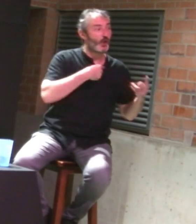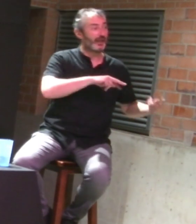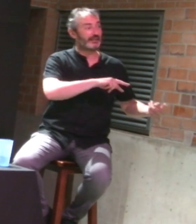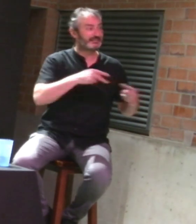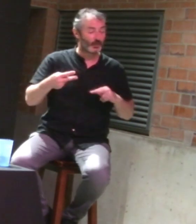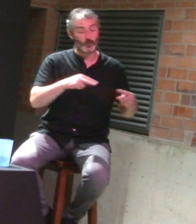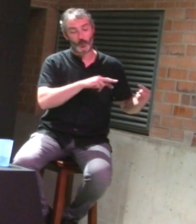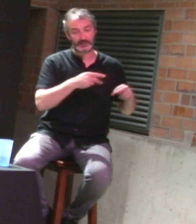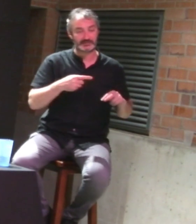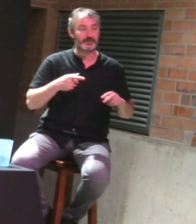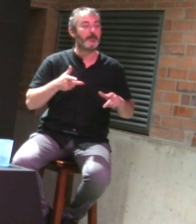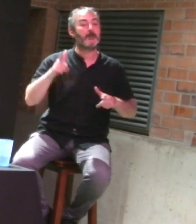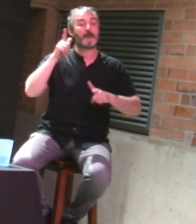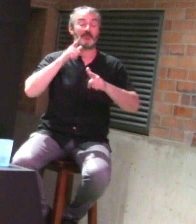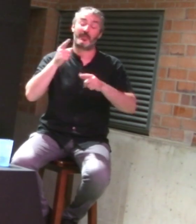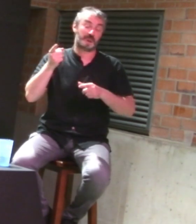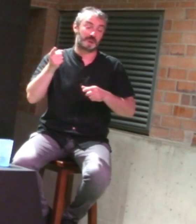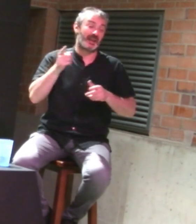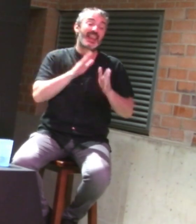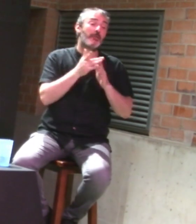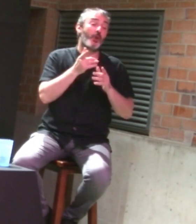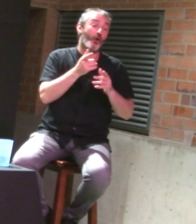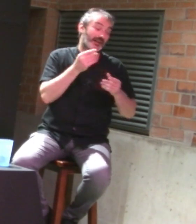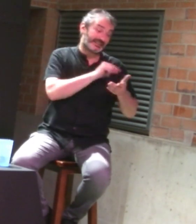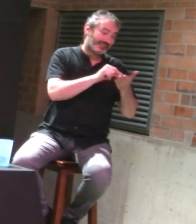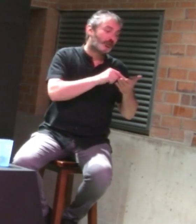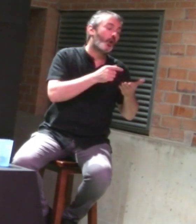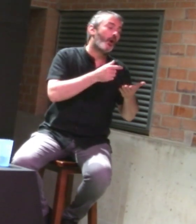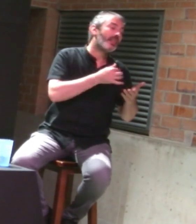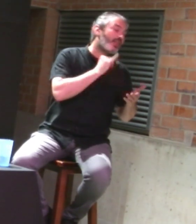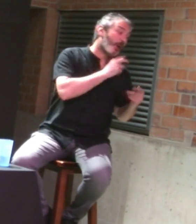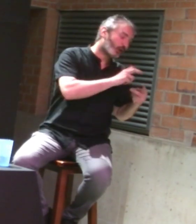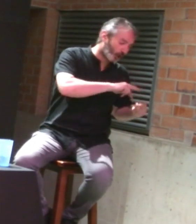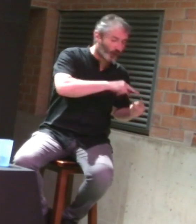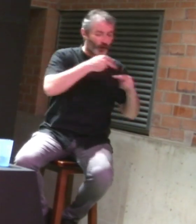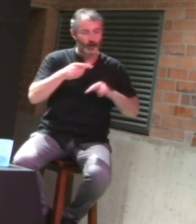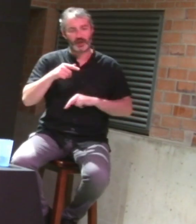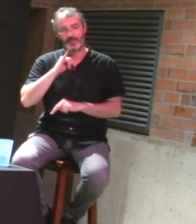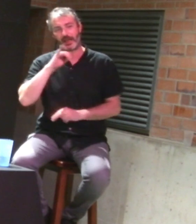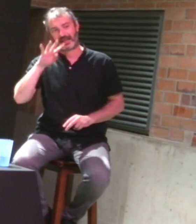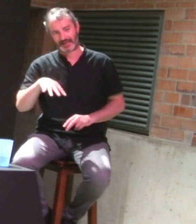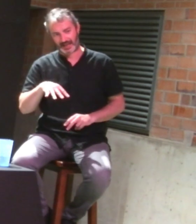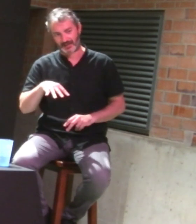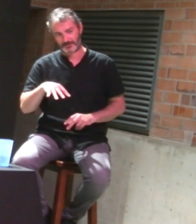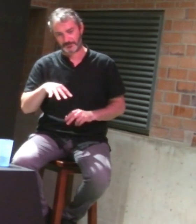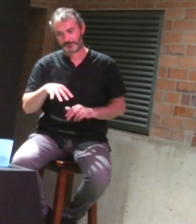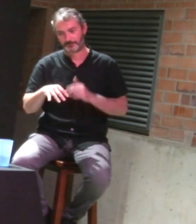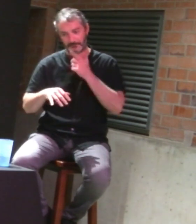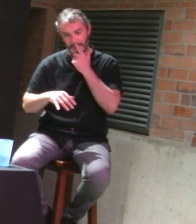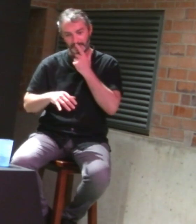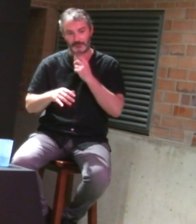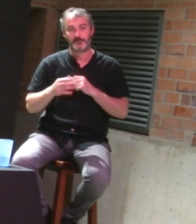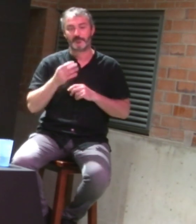que publica El padre de família. O sigui que tindrem una trajectòria de socialisme utòpic impregnat als nostres barris.